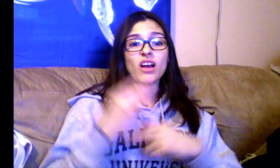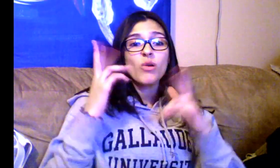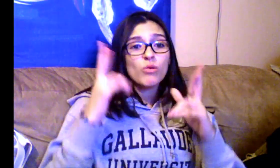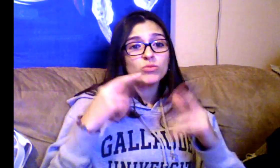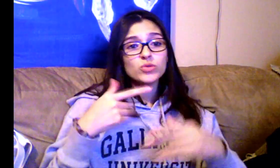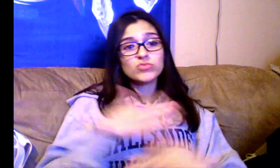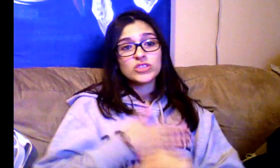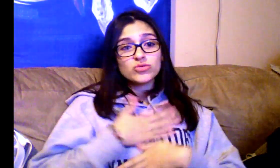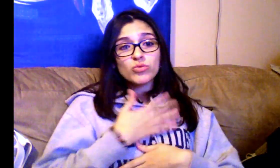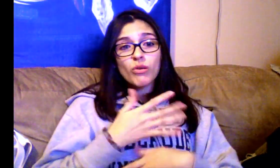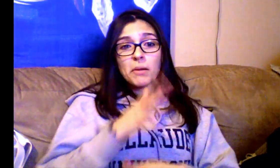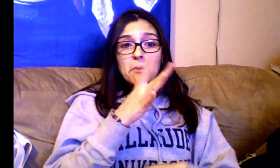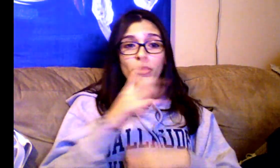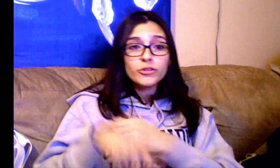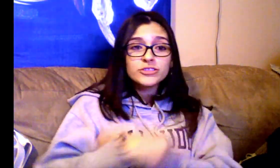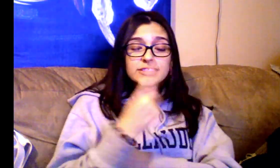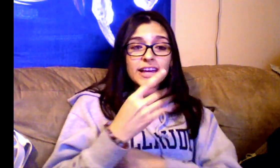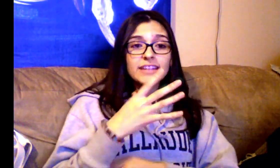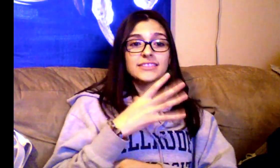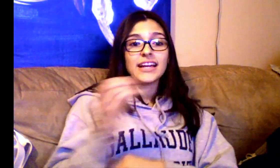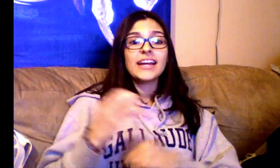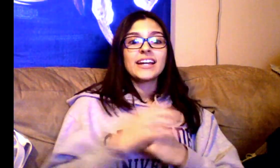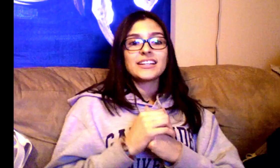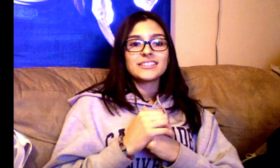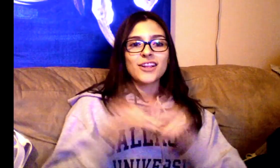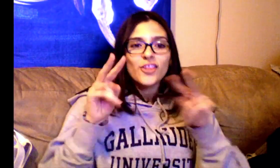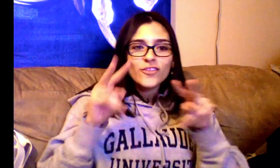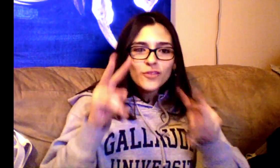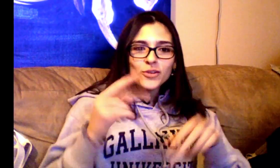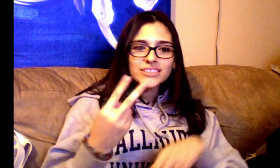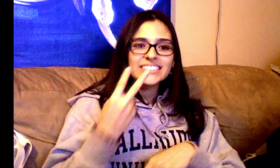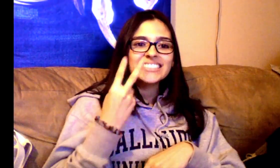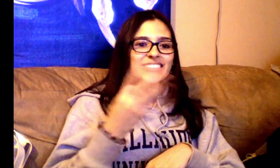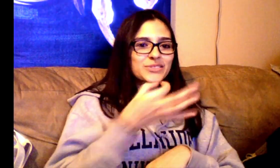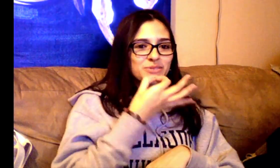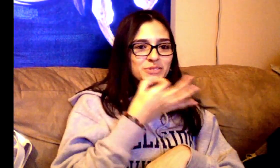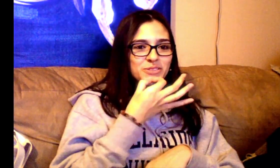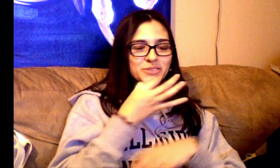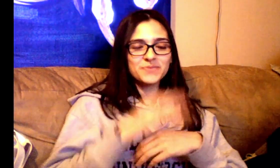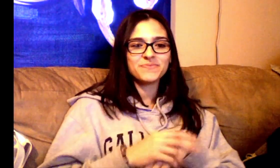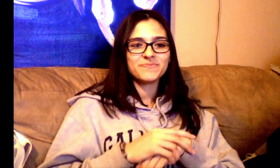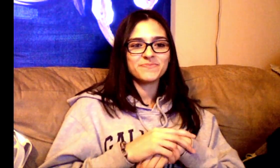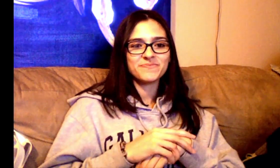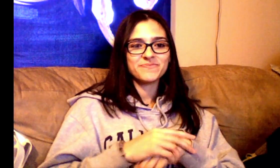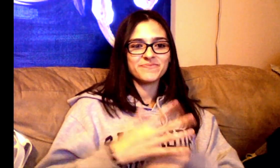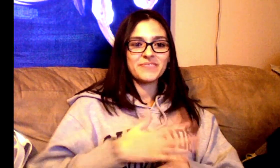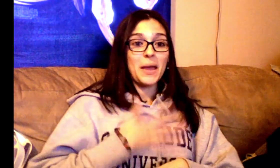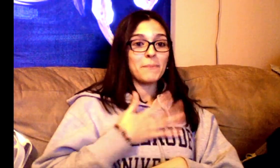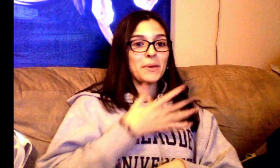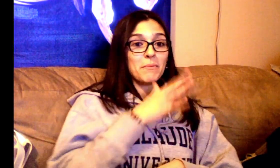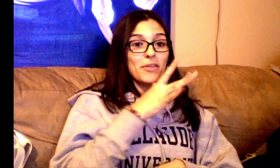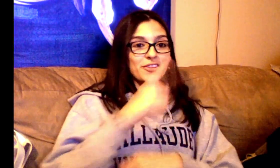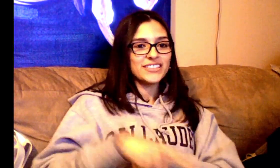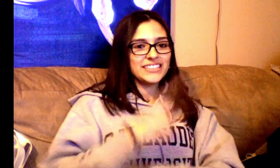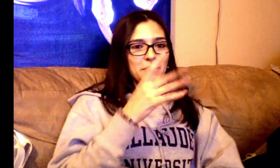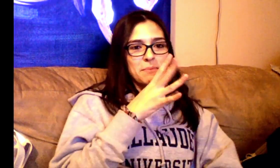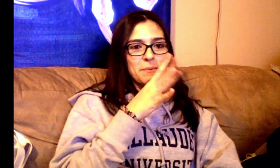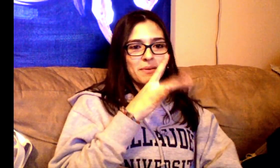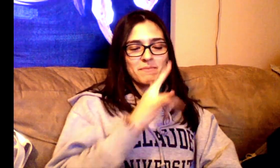Nuevamente quería decir que te amo y espero que disfrutes el Día de las Madres y ya estoy emocionada por verte de nuevo. Feliz Día de las